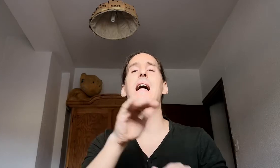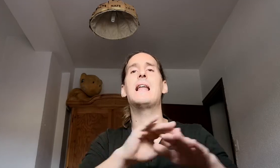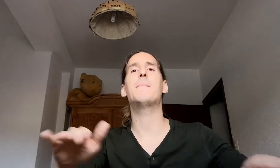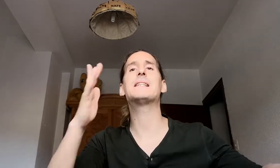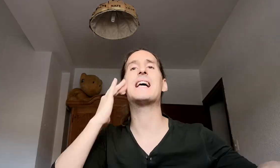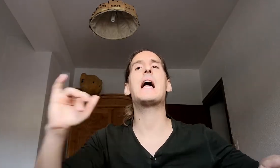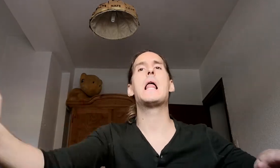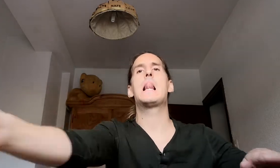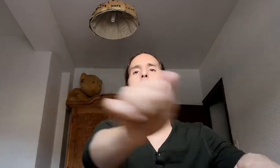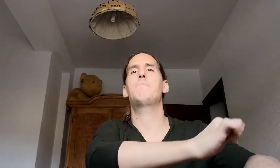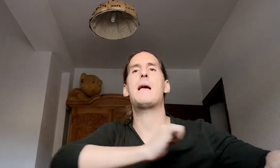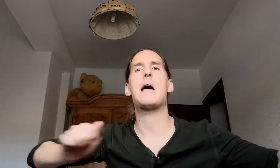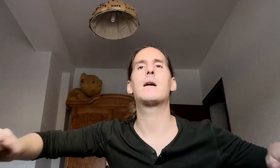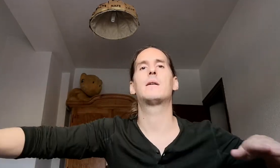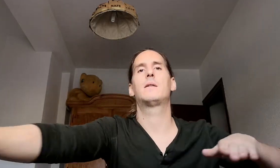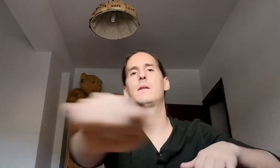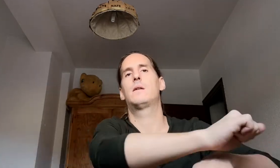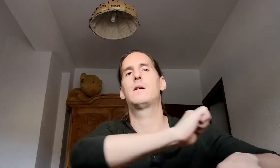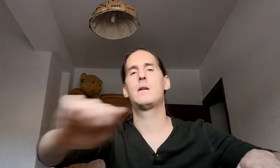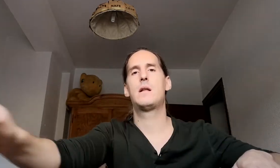La mesa, límpiala.